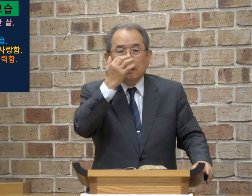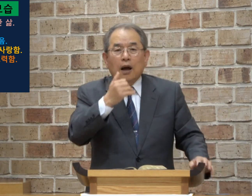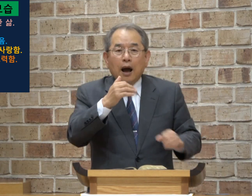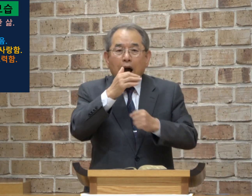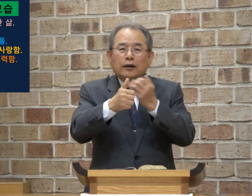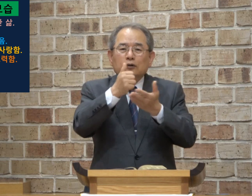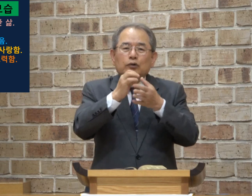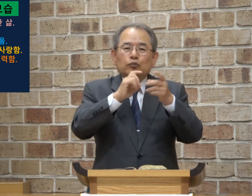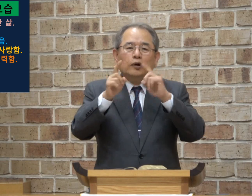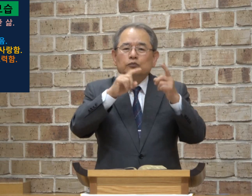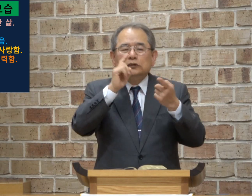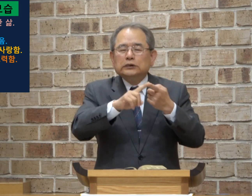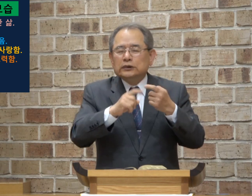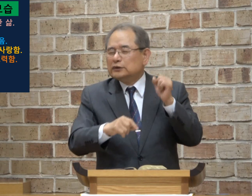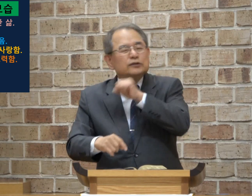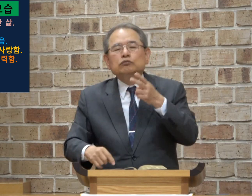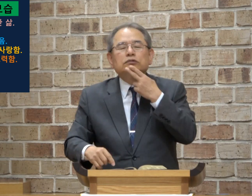성령받지 못한 사람은요 말씀에 지루합니다.